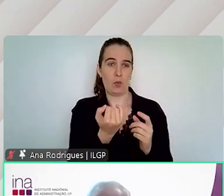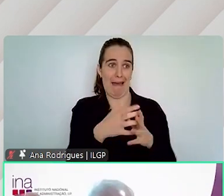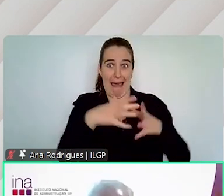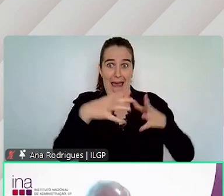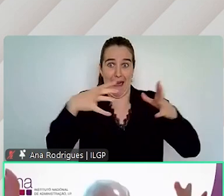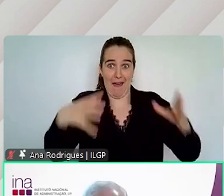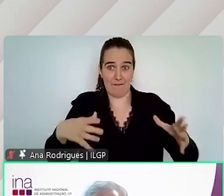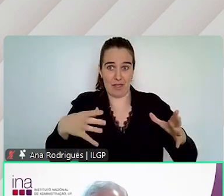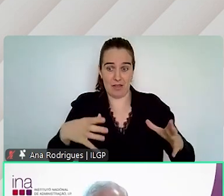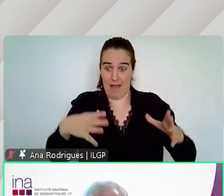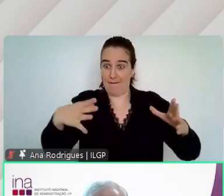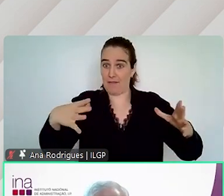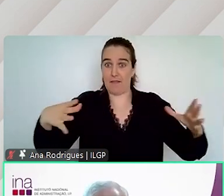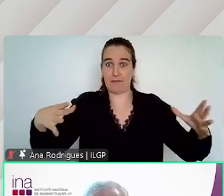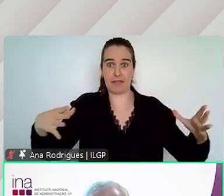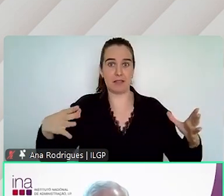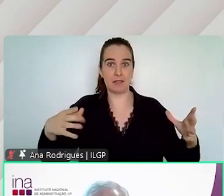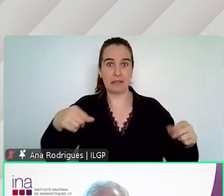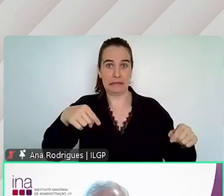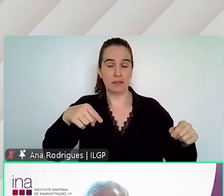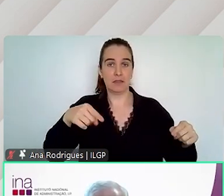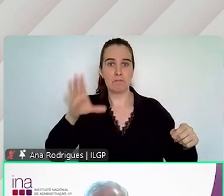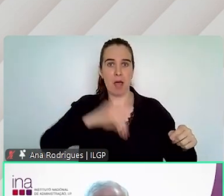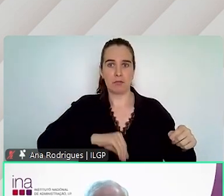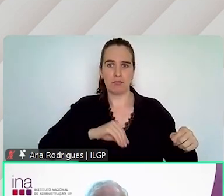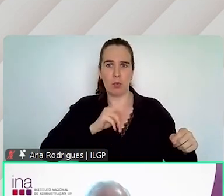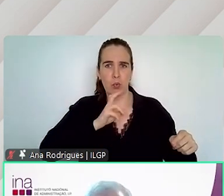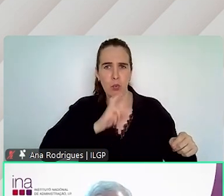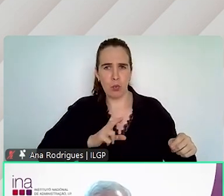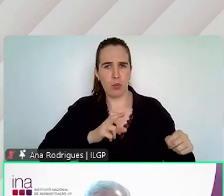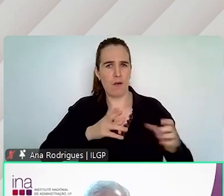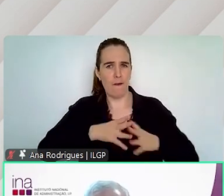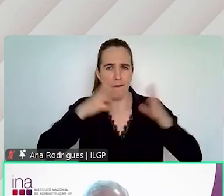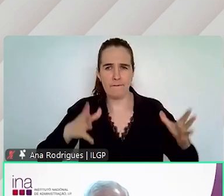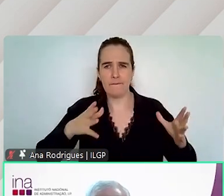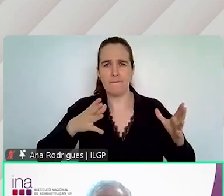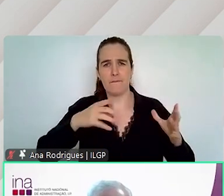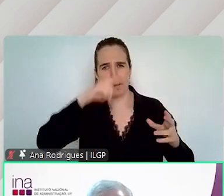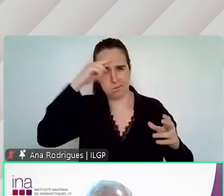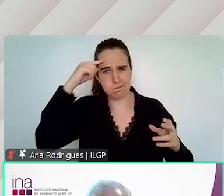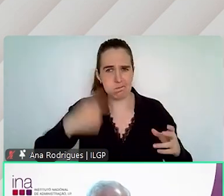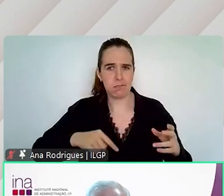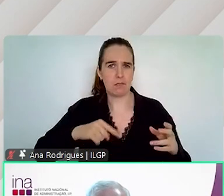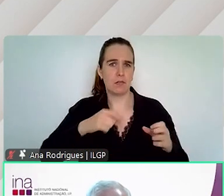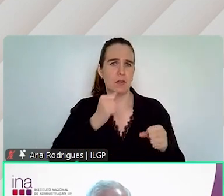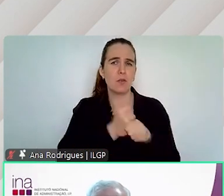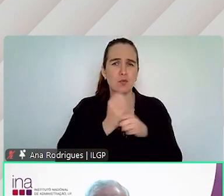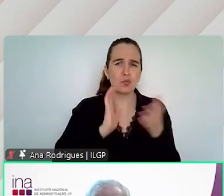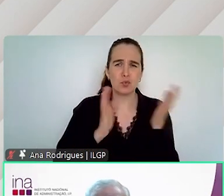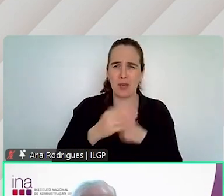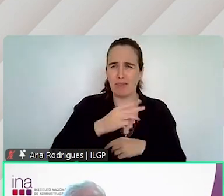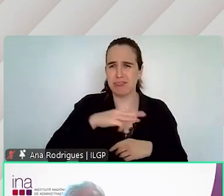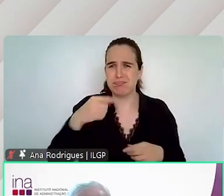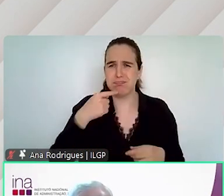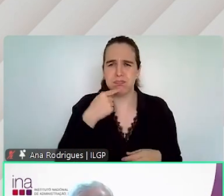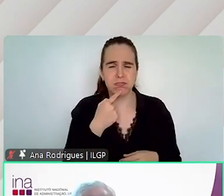vez maiores, e mais volumosas em todos os aspectos, em número de funcionários, em orçamentos, como é que